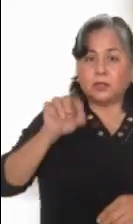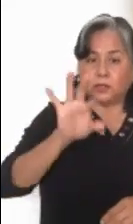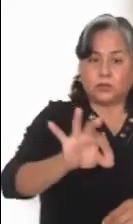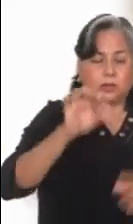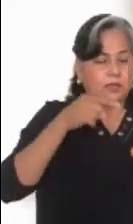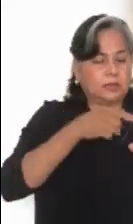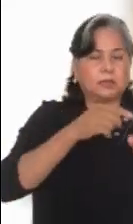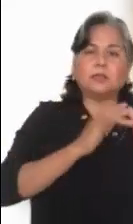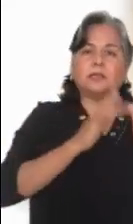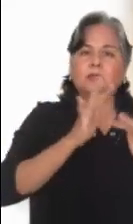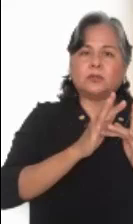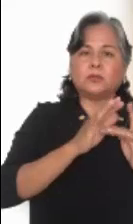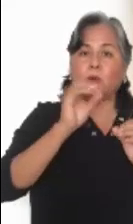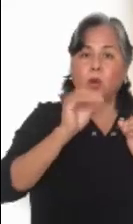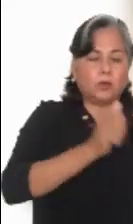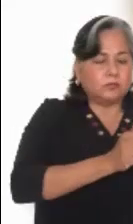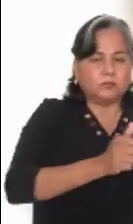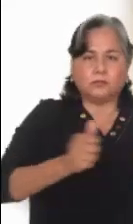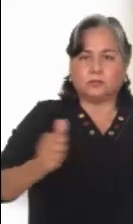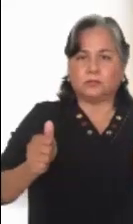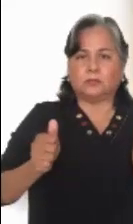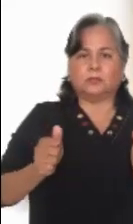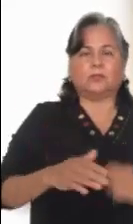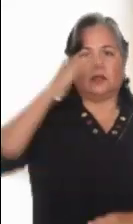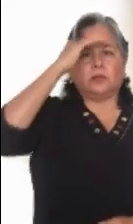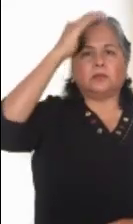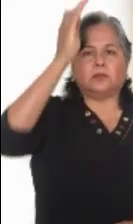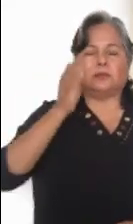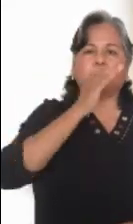elegimos a Jesús o lo dejamos a un lado.